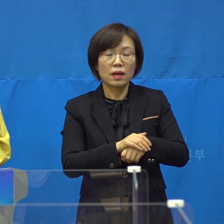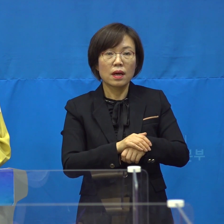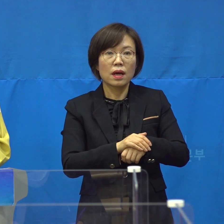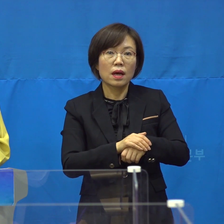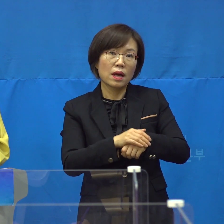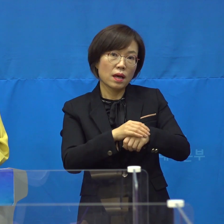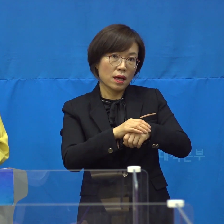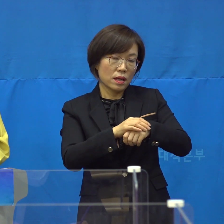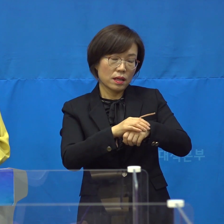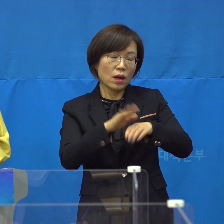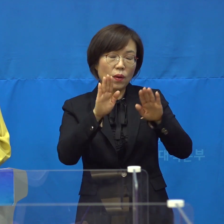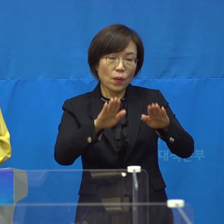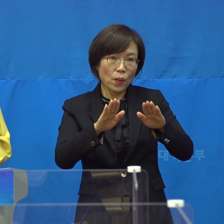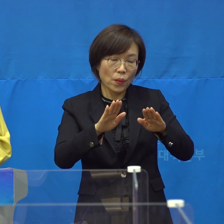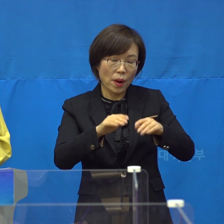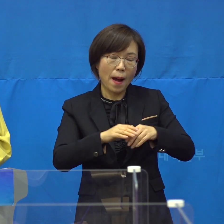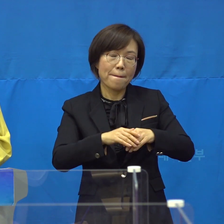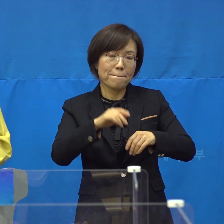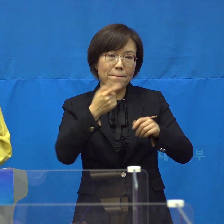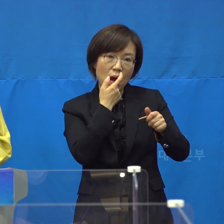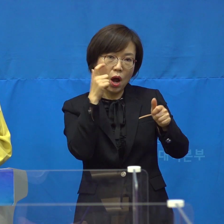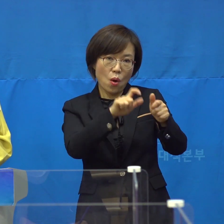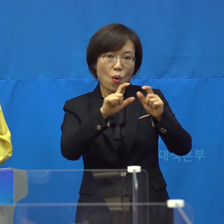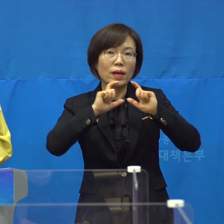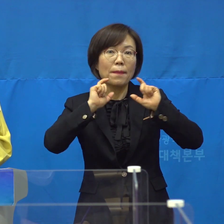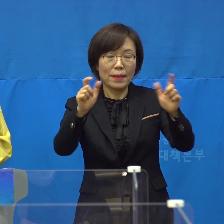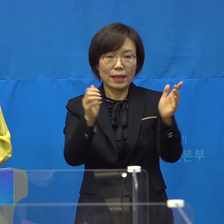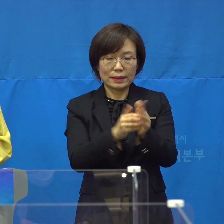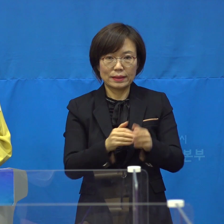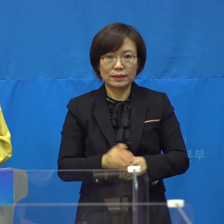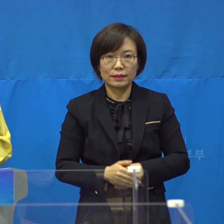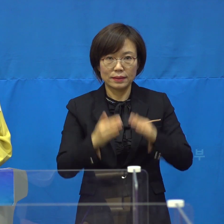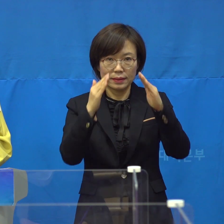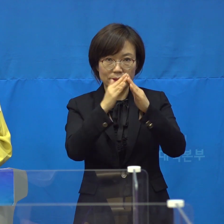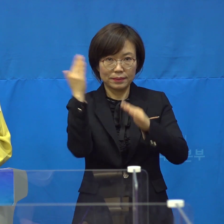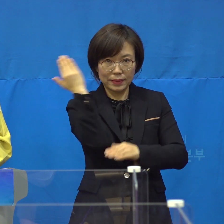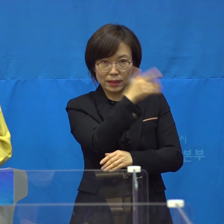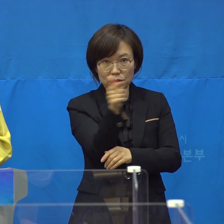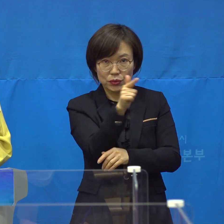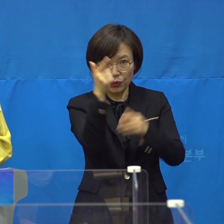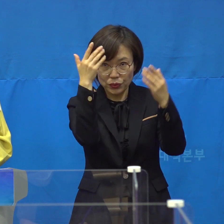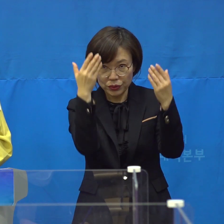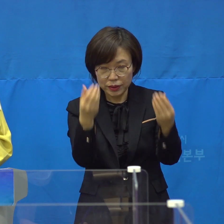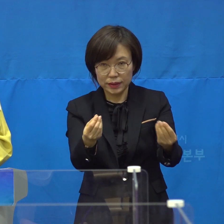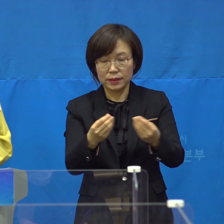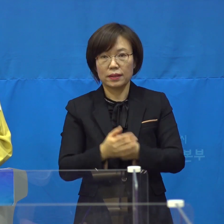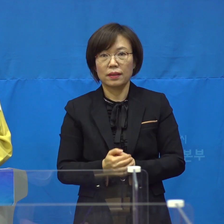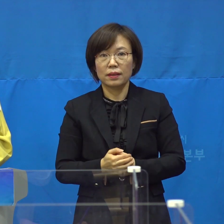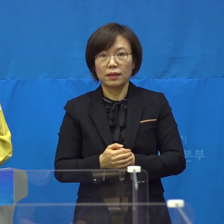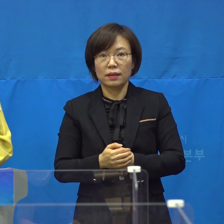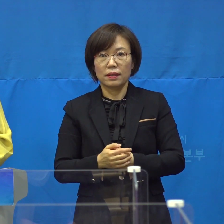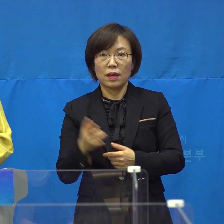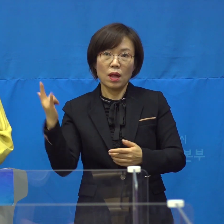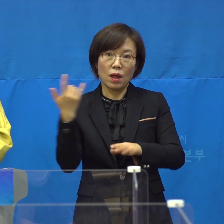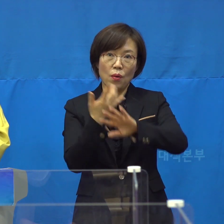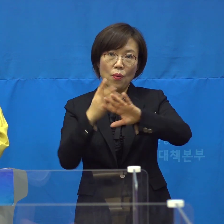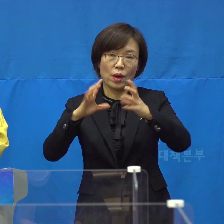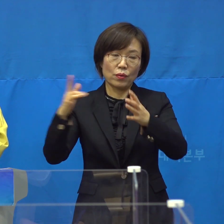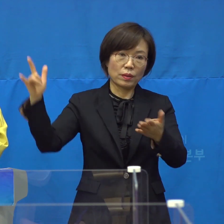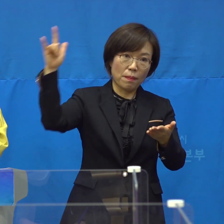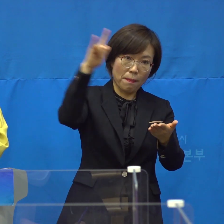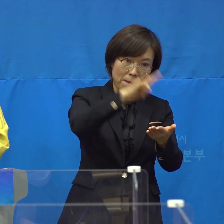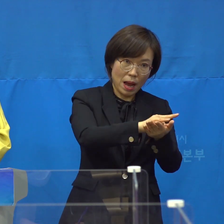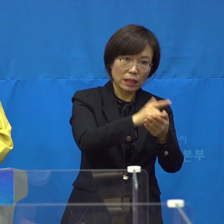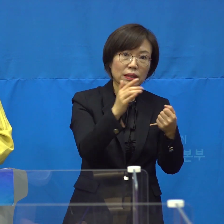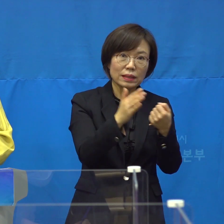30분에 양성 판정을 받았습니다. 거주지 소독을 완료했고 해외 입국자로 이동 동선